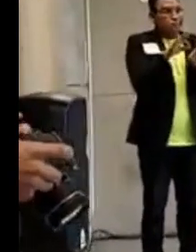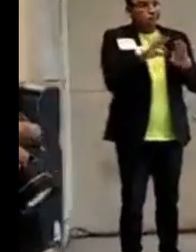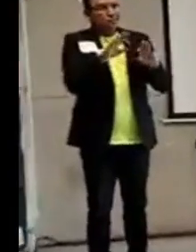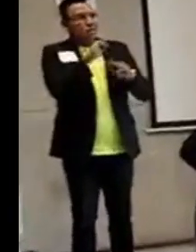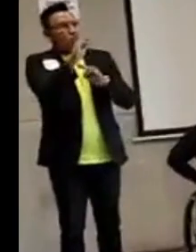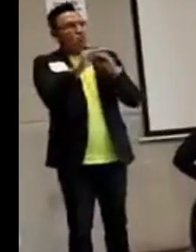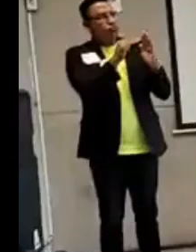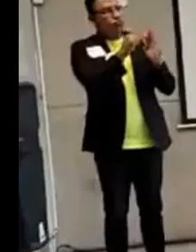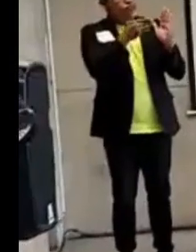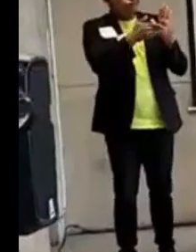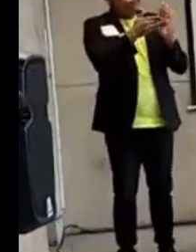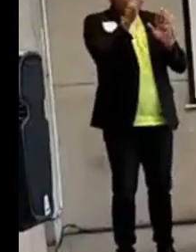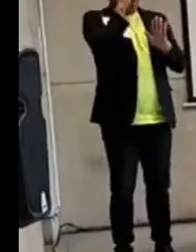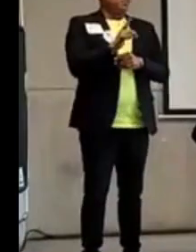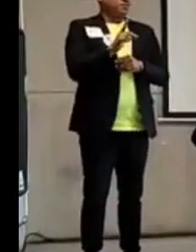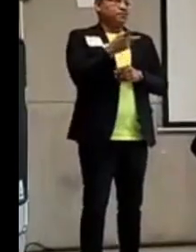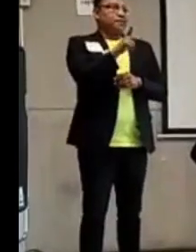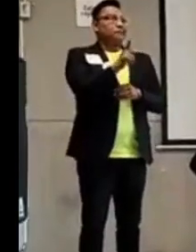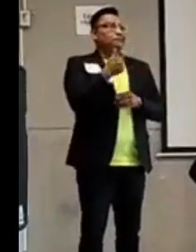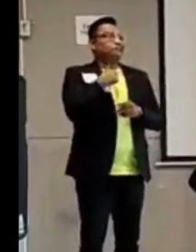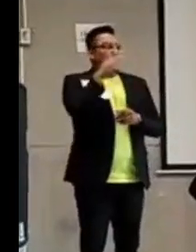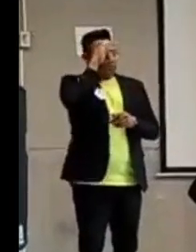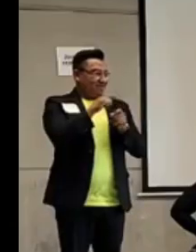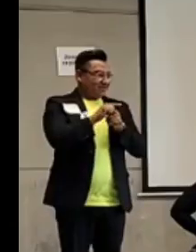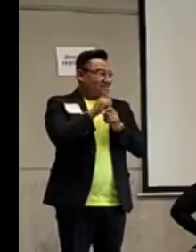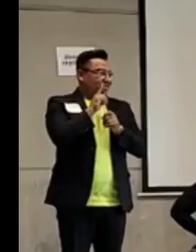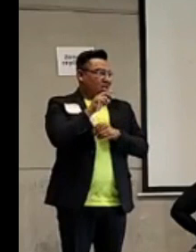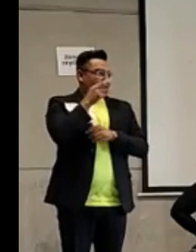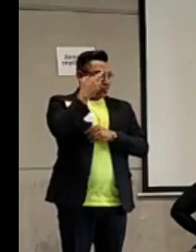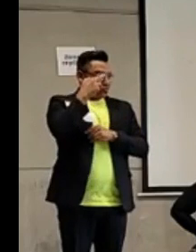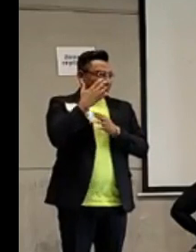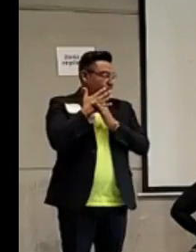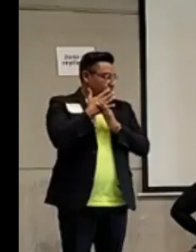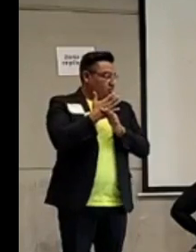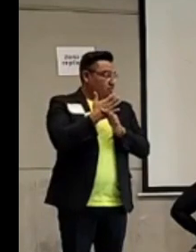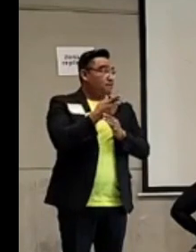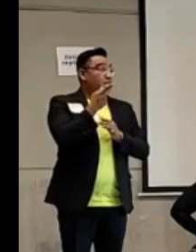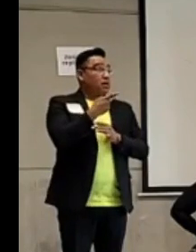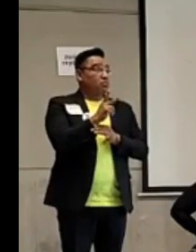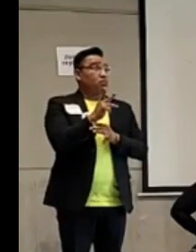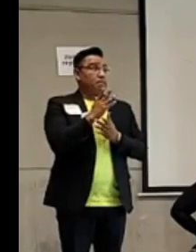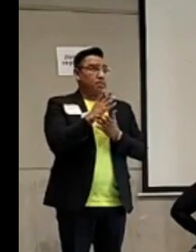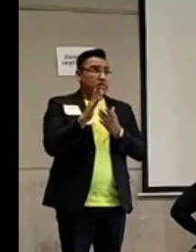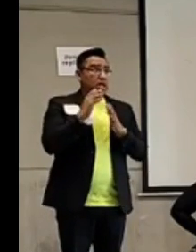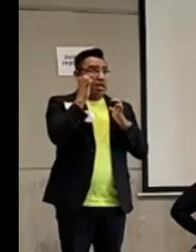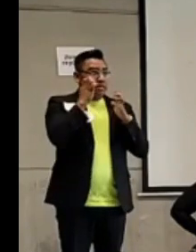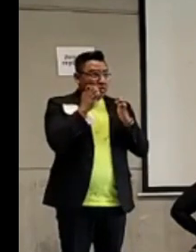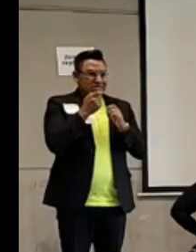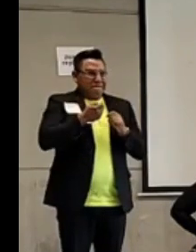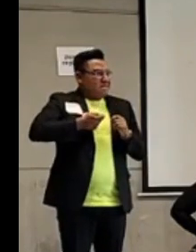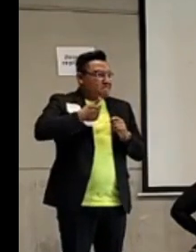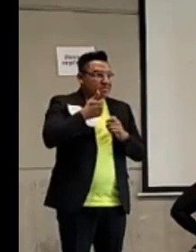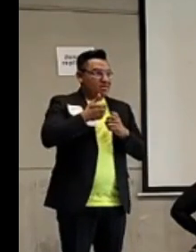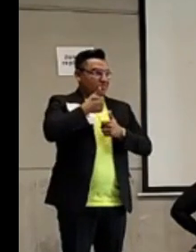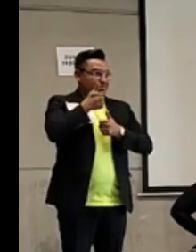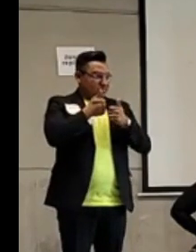equitativo para todos de un mundo solidario pero también este tipo de eventos como este concurso este primer concurso